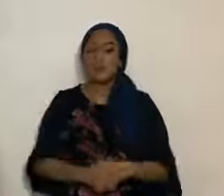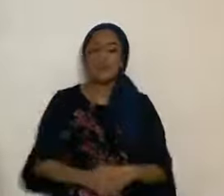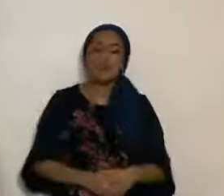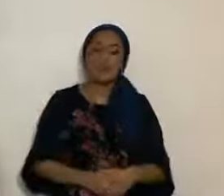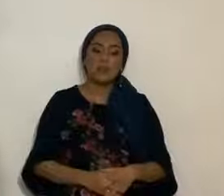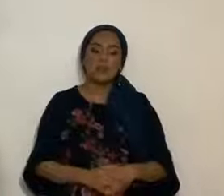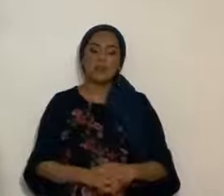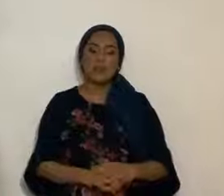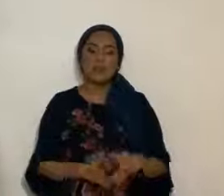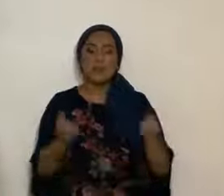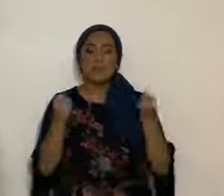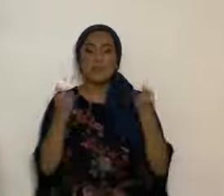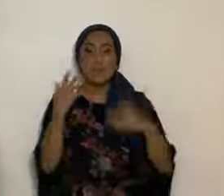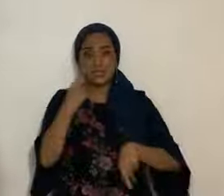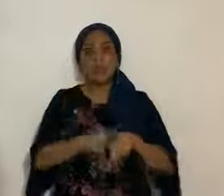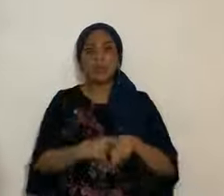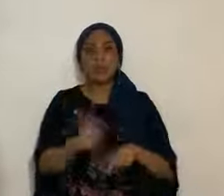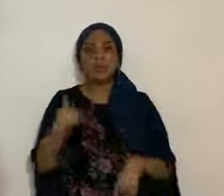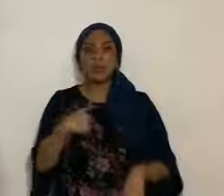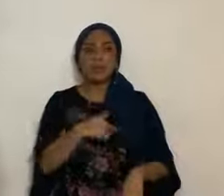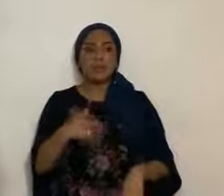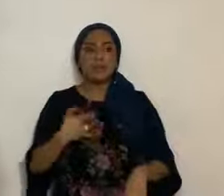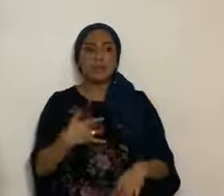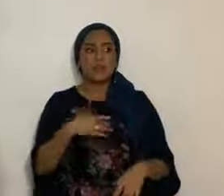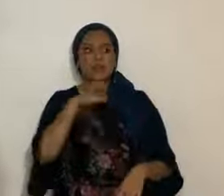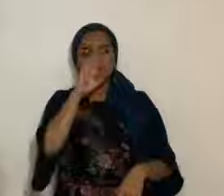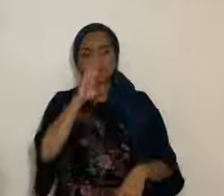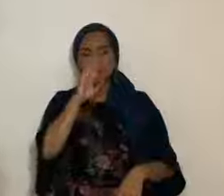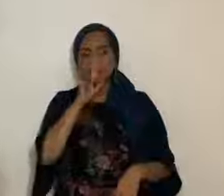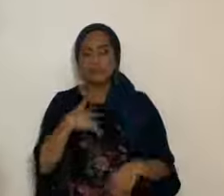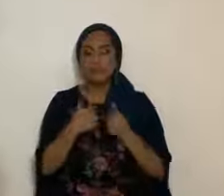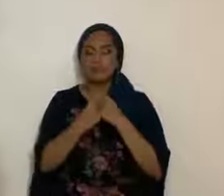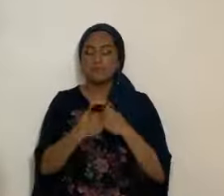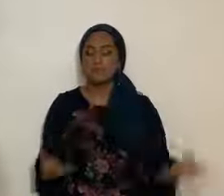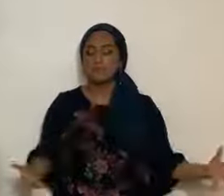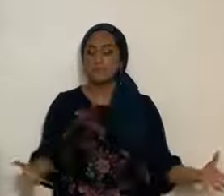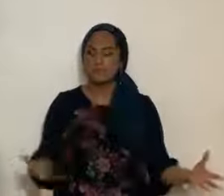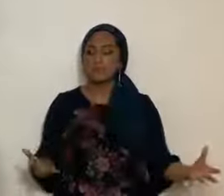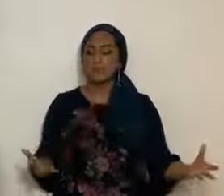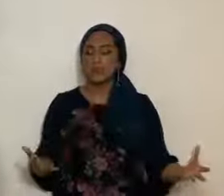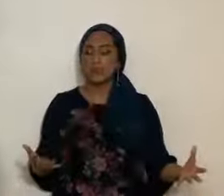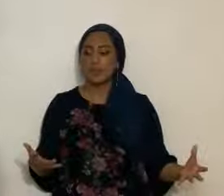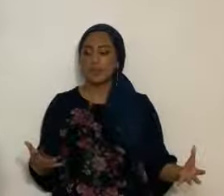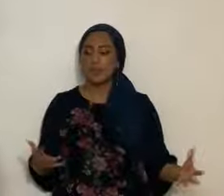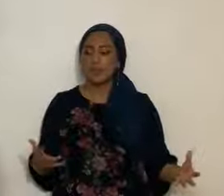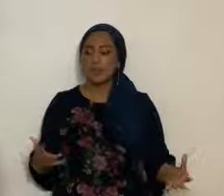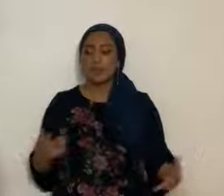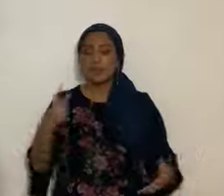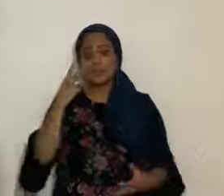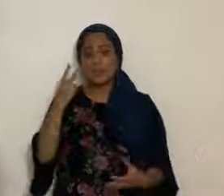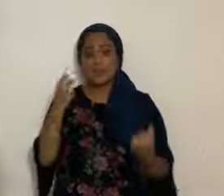en muchas ocasiones nos llegamos a sentir frustrados, a ver que mucho de lo que nosotros